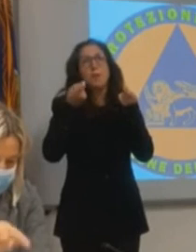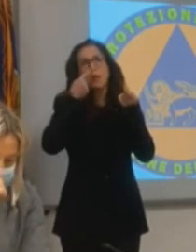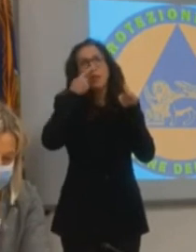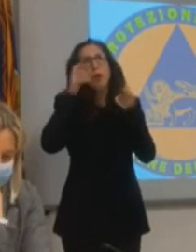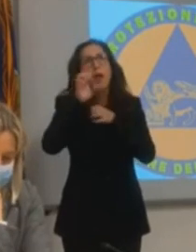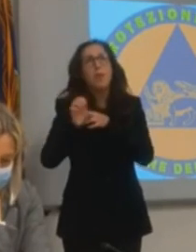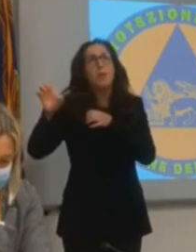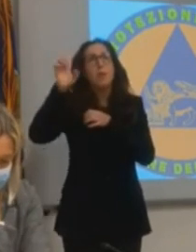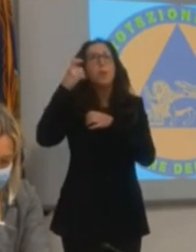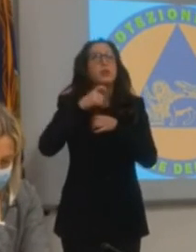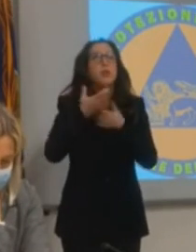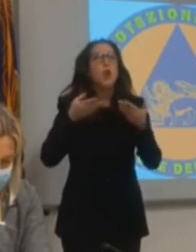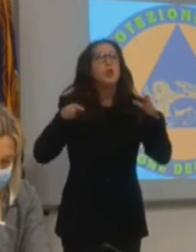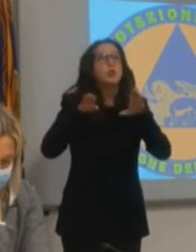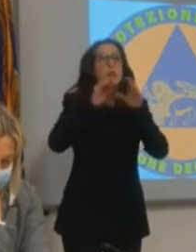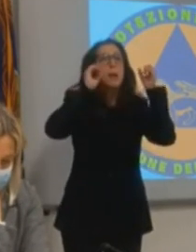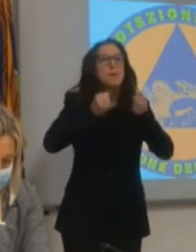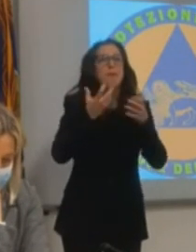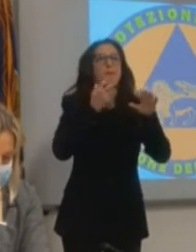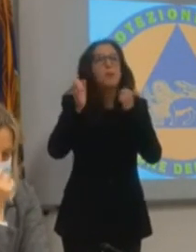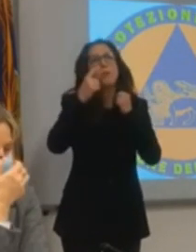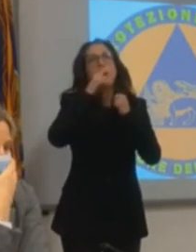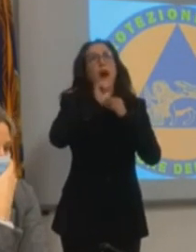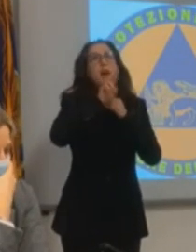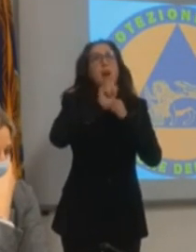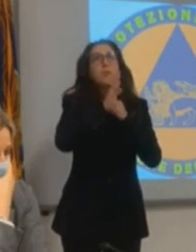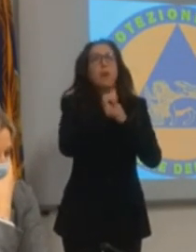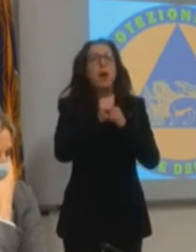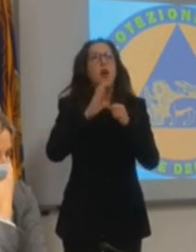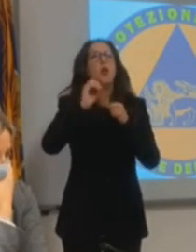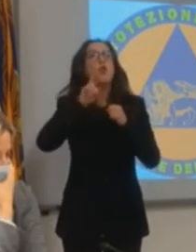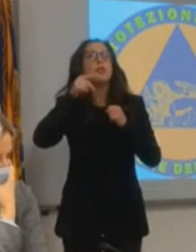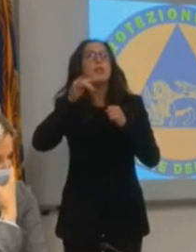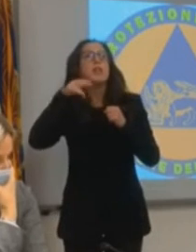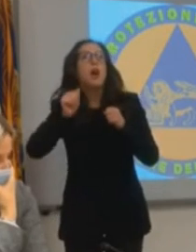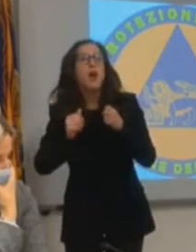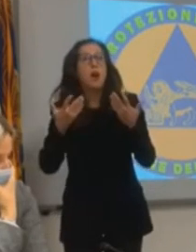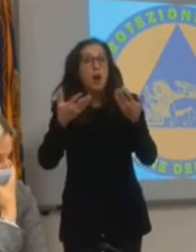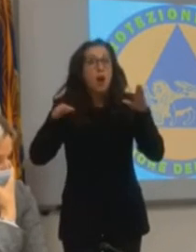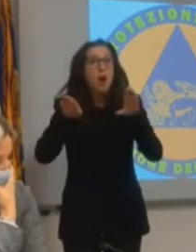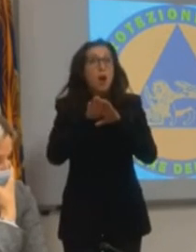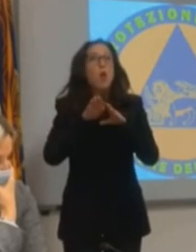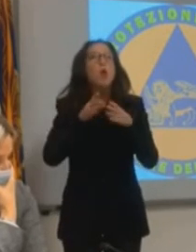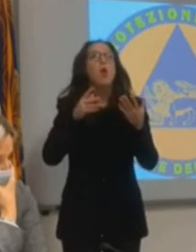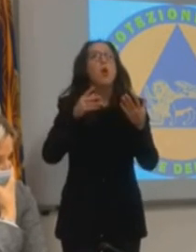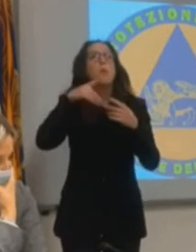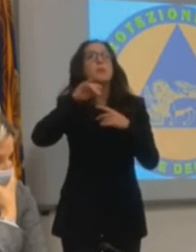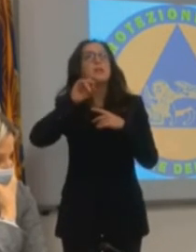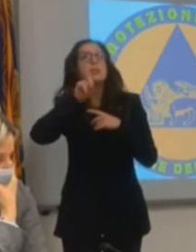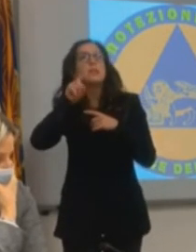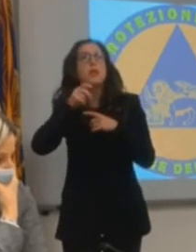cortina chiudere e altre località sciistiche e pensare che a kitzbuhel piuttosto che